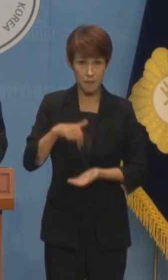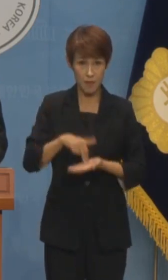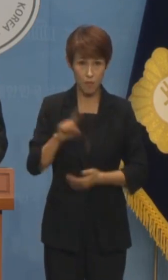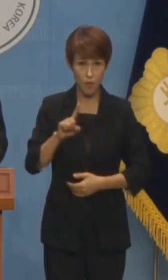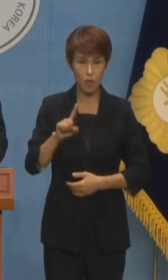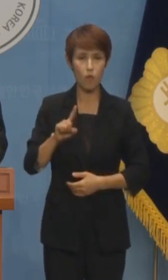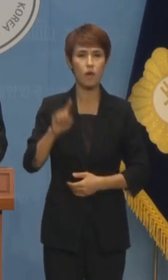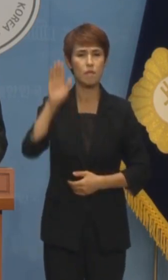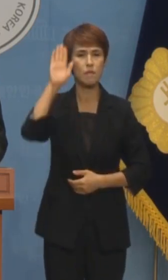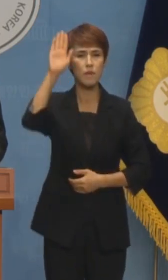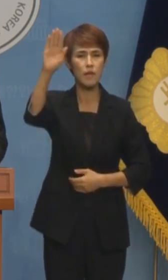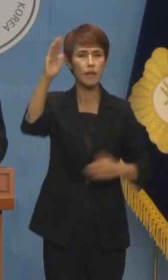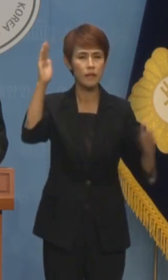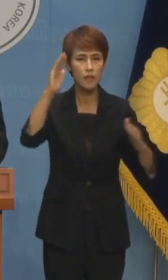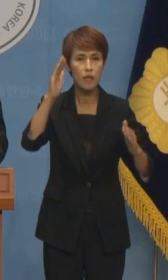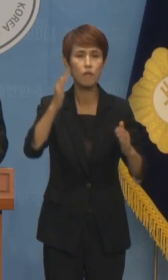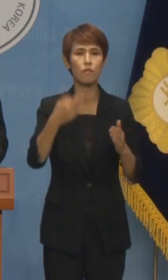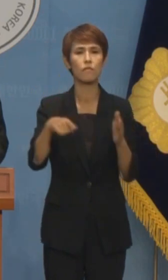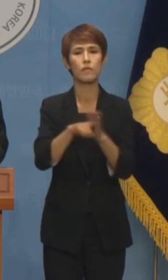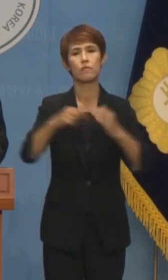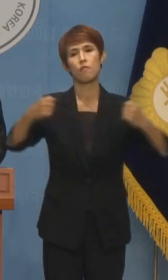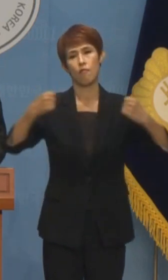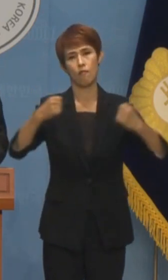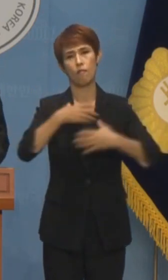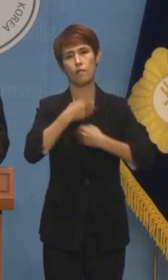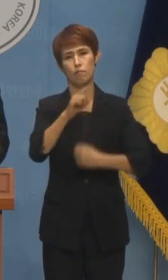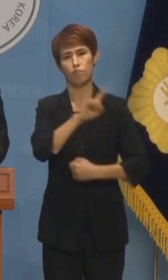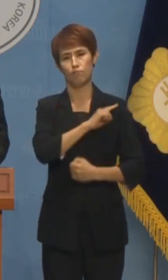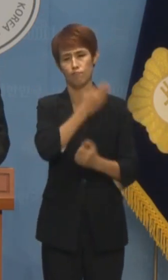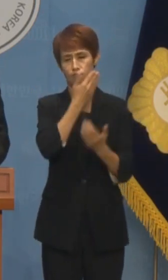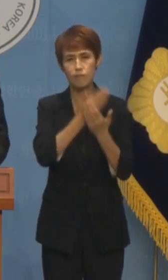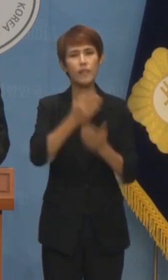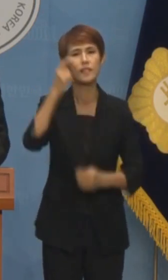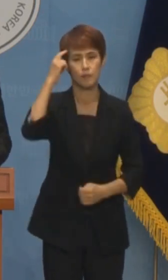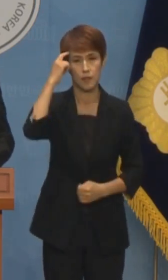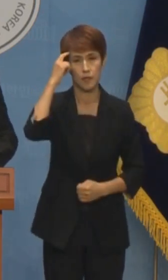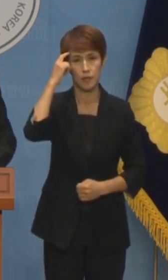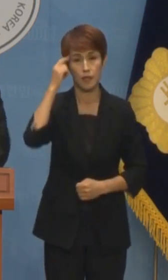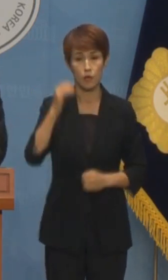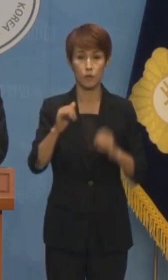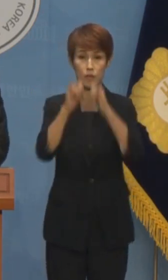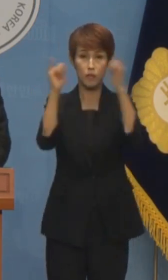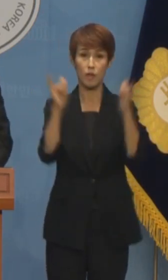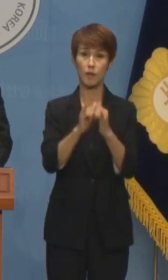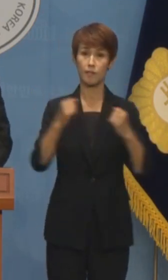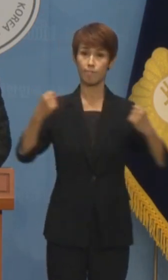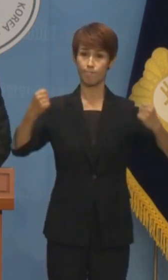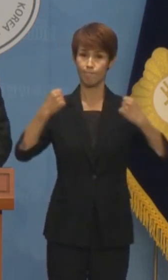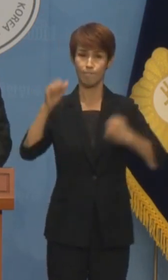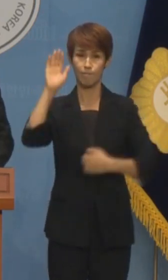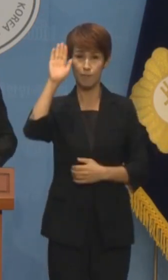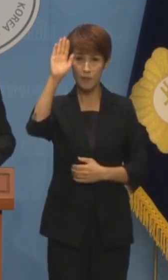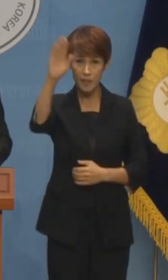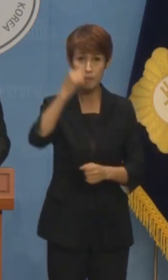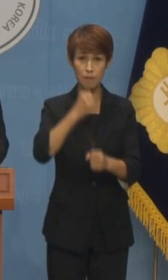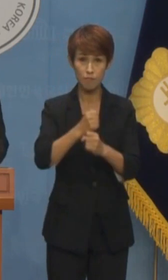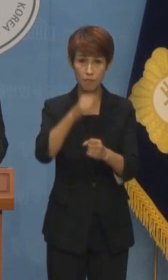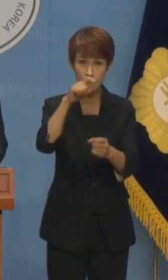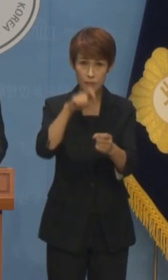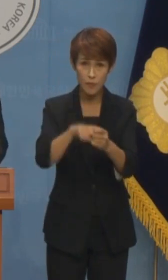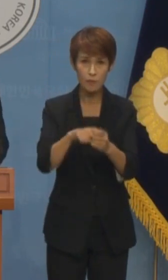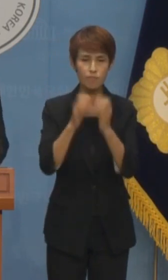청소년들의 건강과 안전을 최우선으로 생각하며 우리 사회의 건강한 미래를 만들기